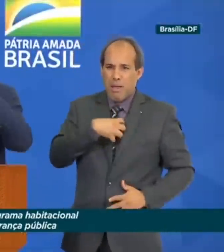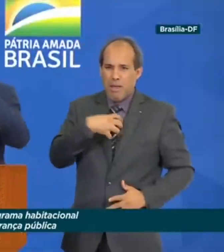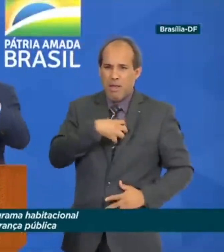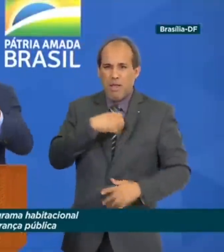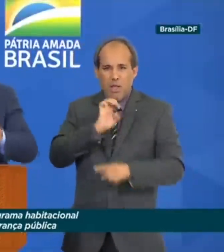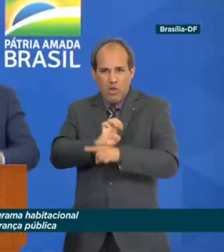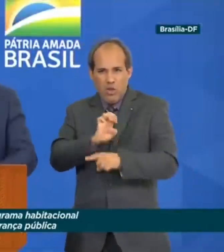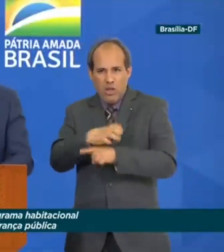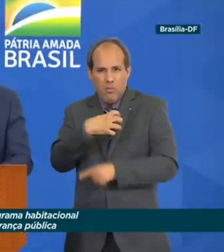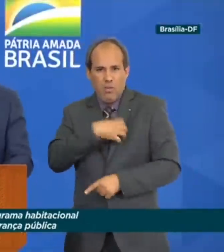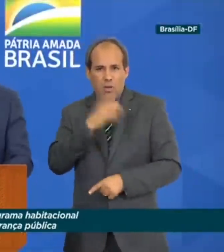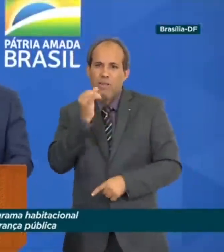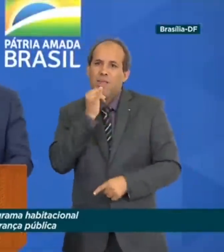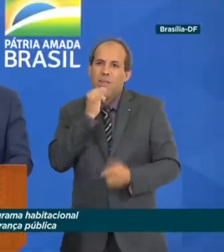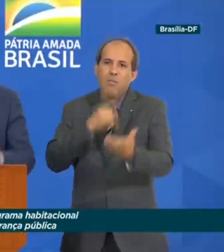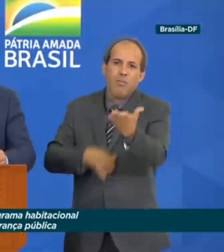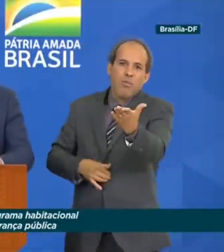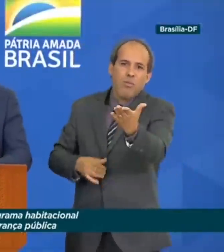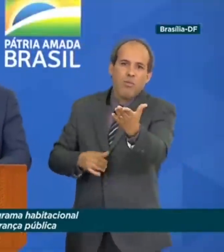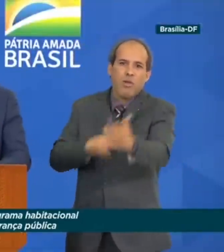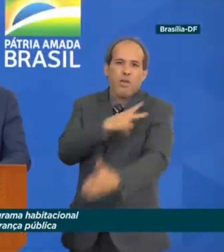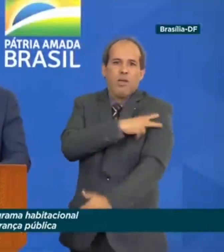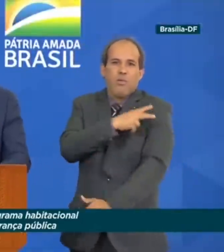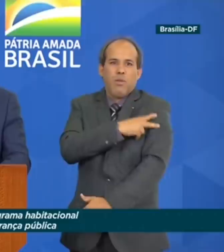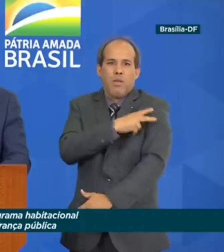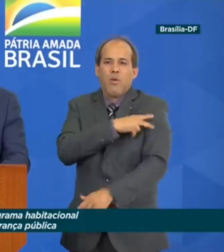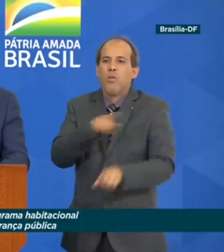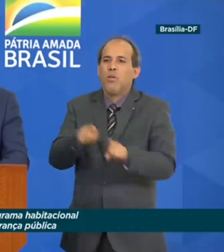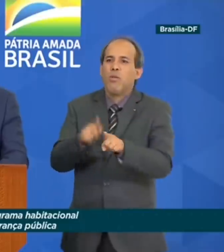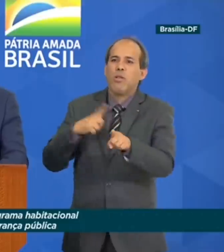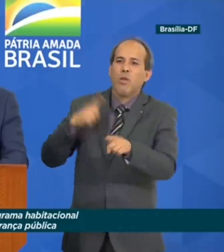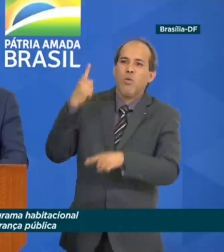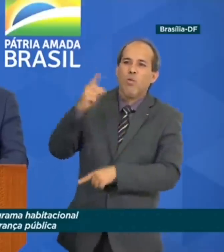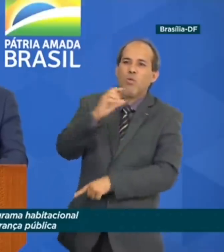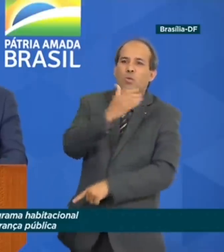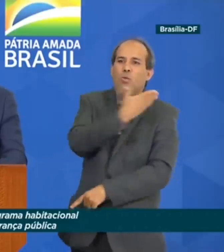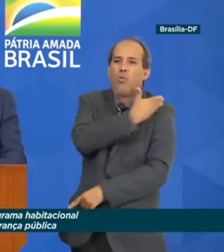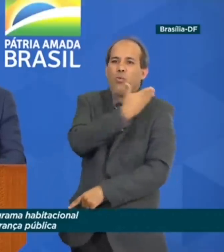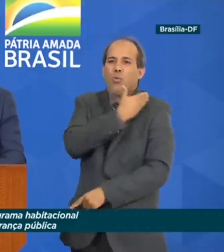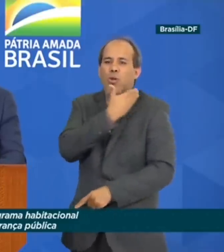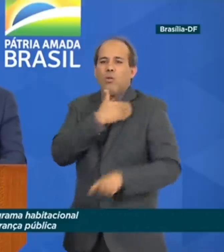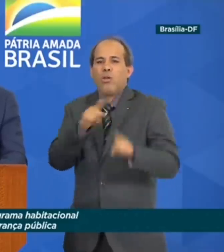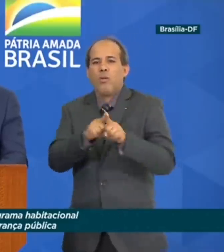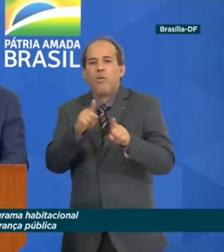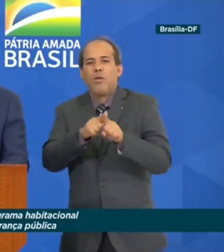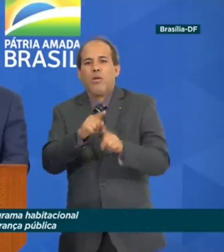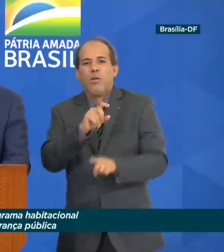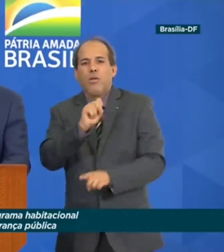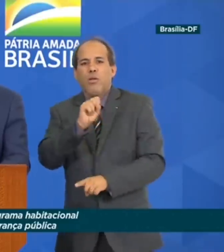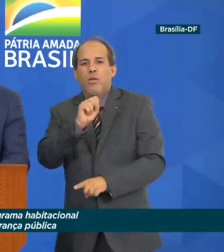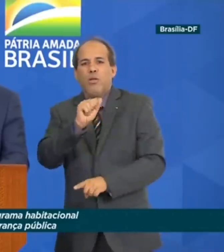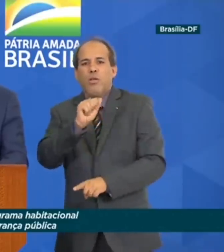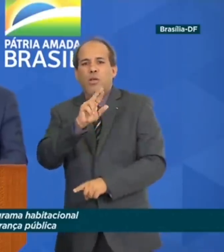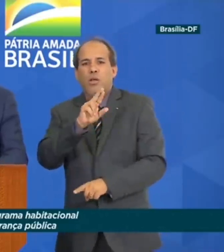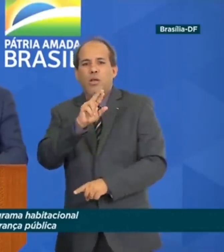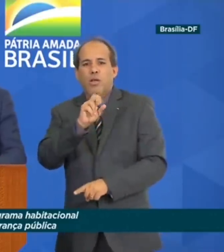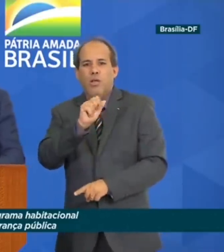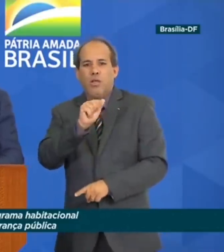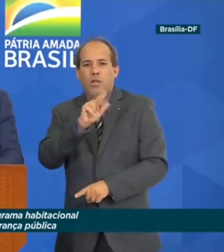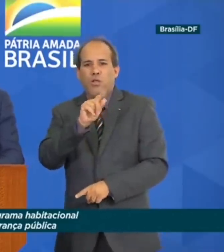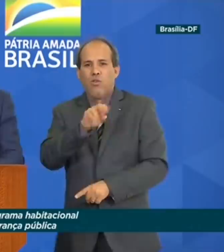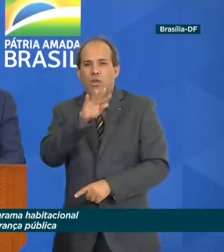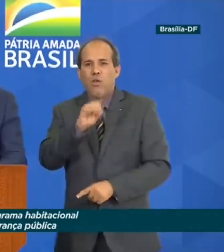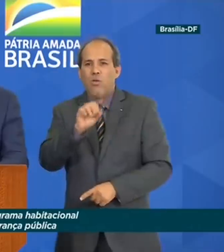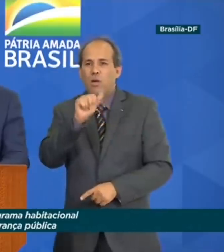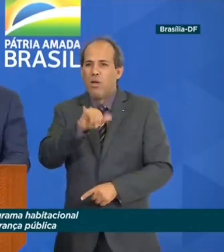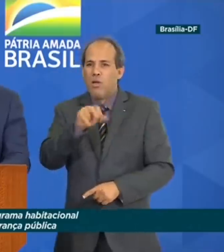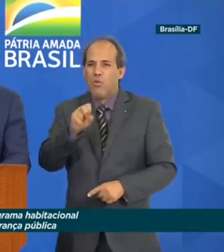pauta. Aqui está o capitão Alden, e eu faço meu registro também ao Coronel Esturaro, ao Sargento Ivan, ao Soldado dos Anjos, ao